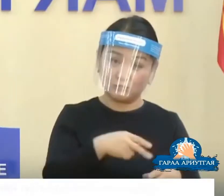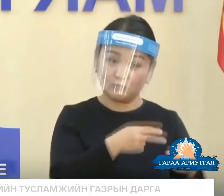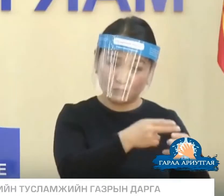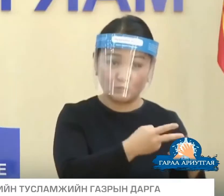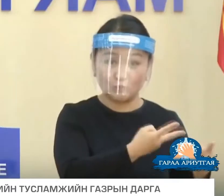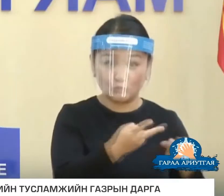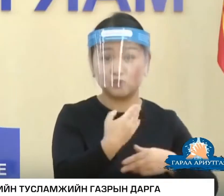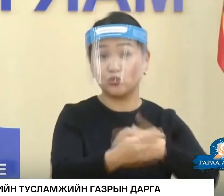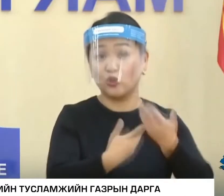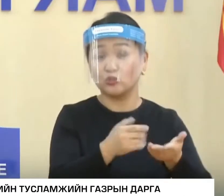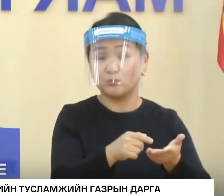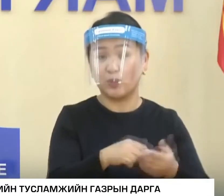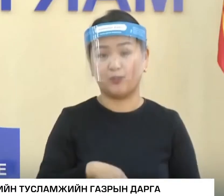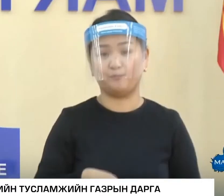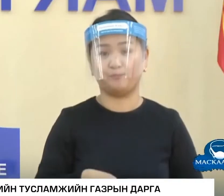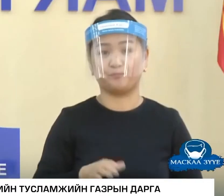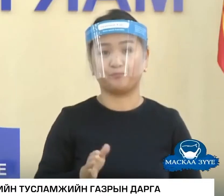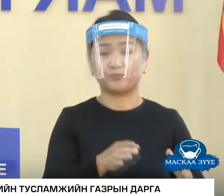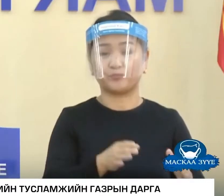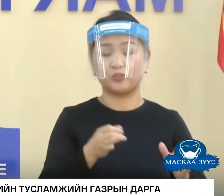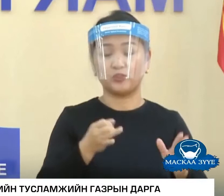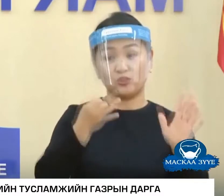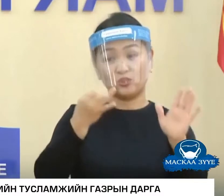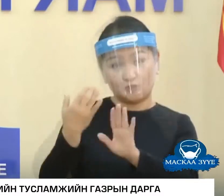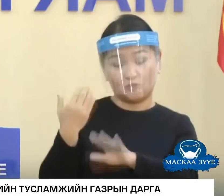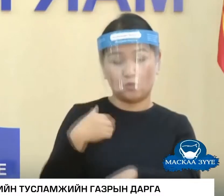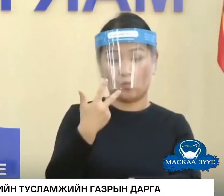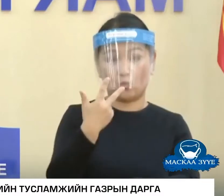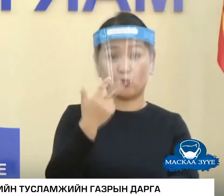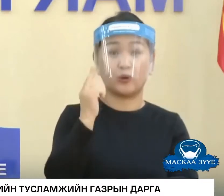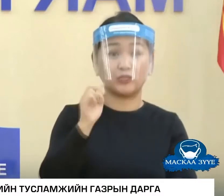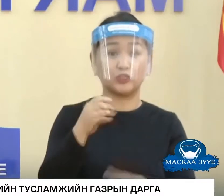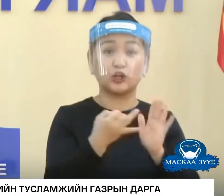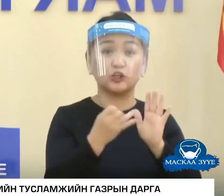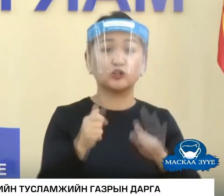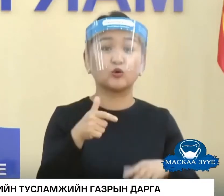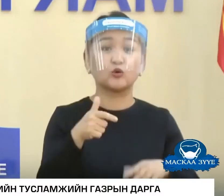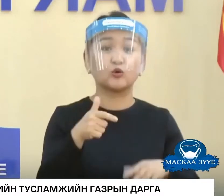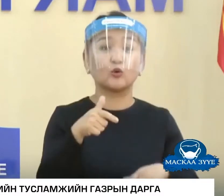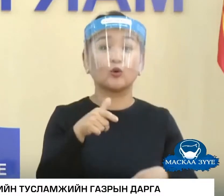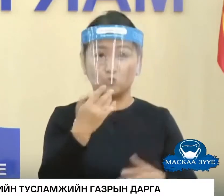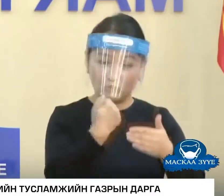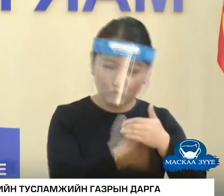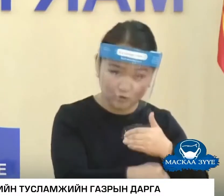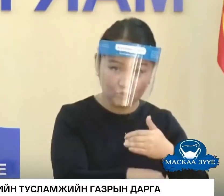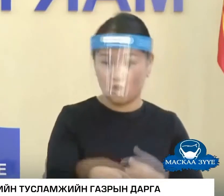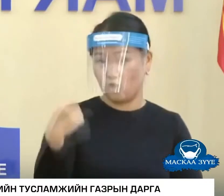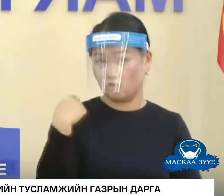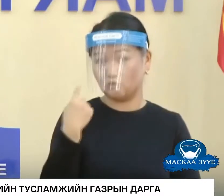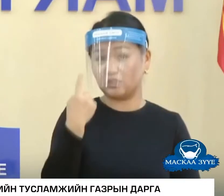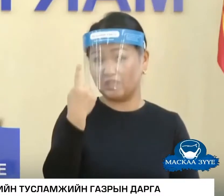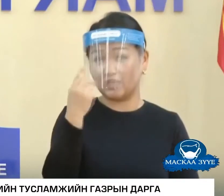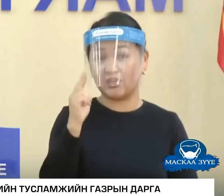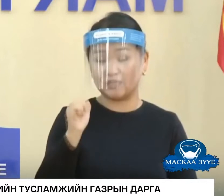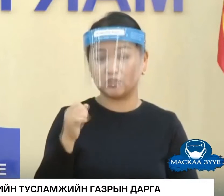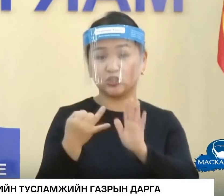үнгэрсэн талан үхт, 13-н долонзуүн хүүд, миндэлсэн өчбэтэр бас, хэл долонзуүн